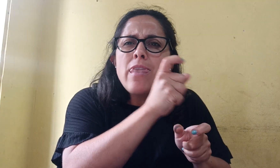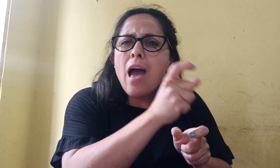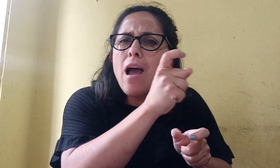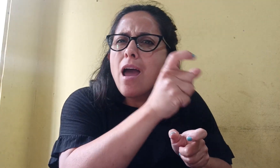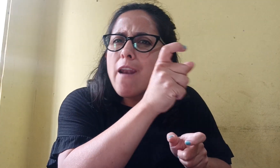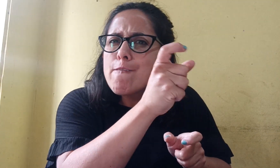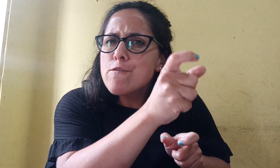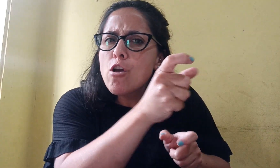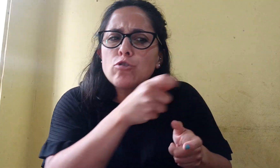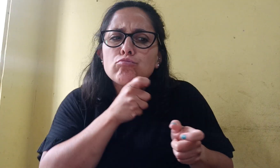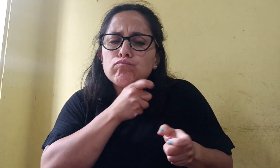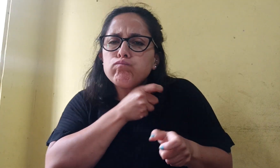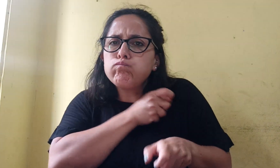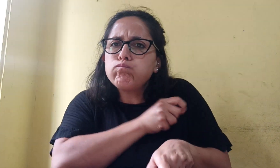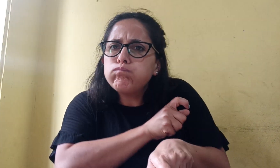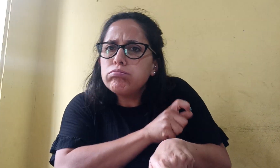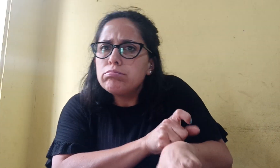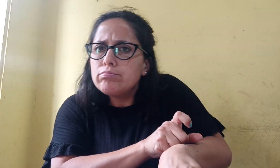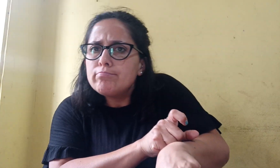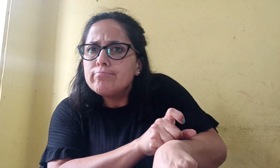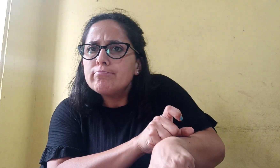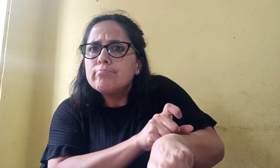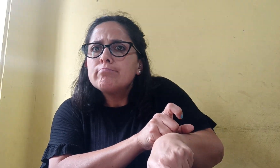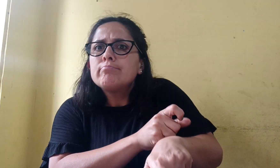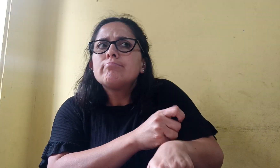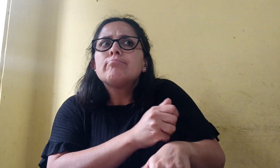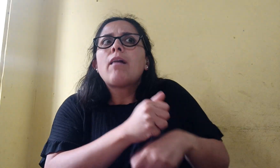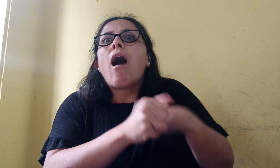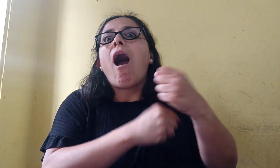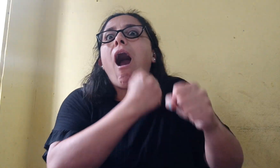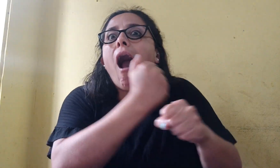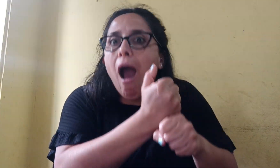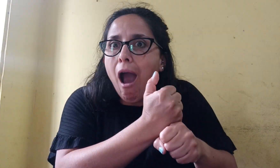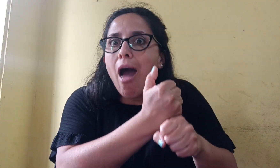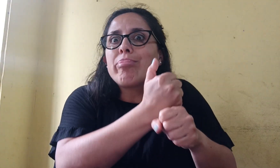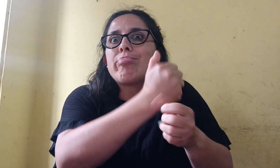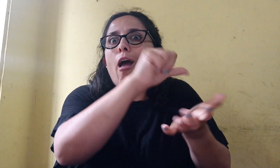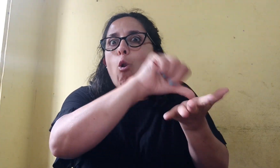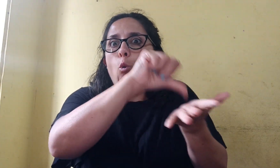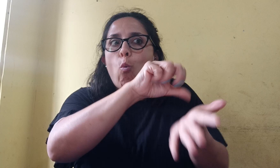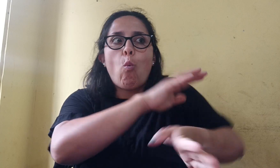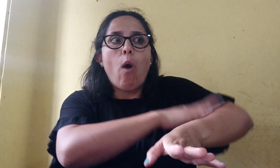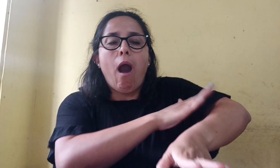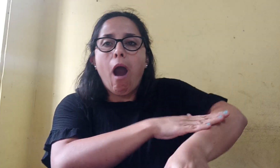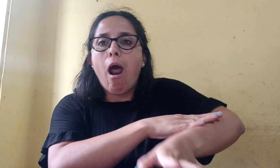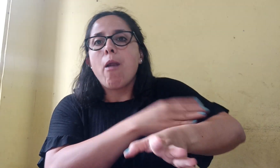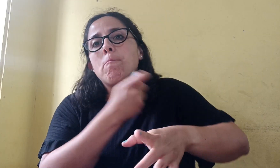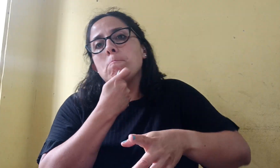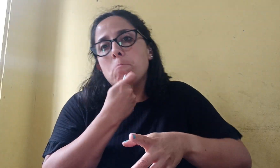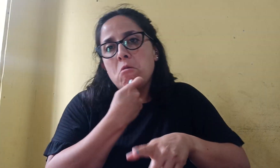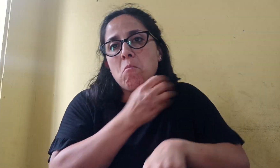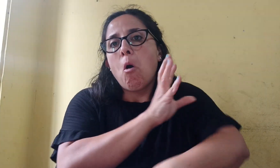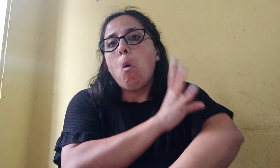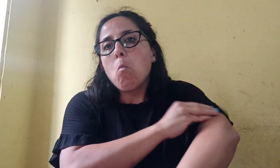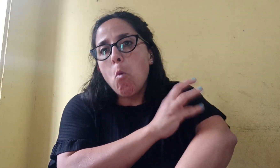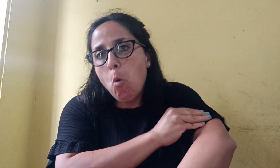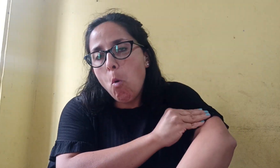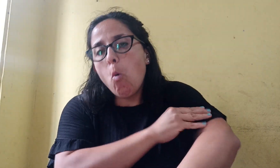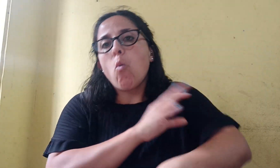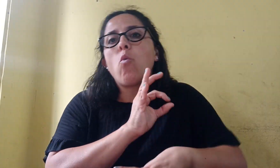la información del sistema nervioso central hasta un efector, que puede ser un músculo, en el caso de que fuera una función